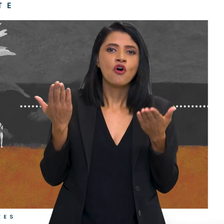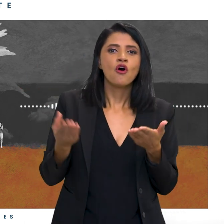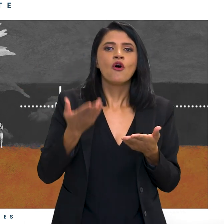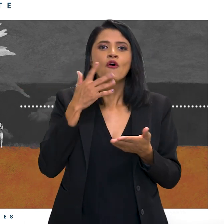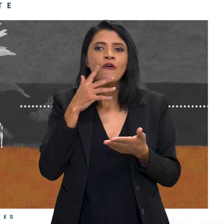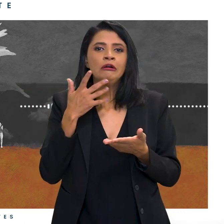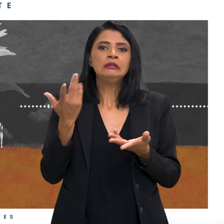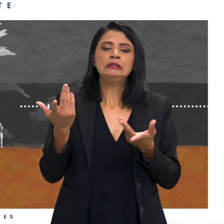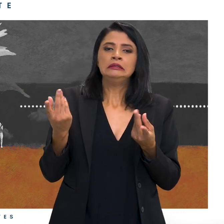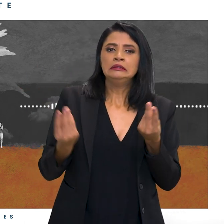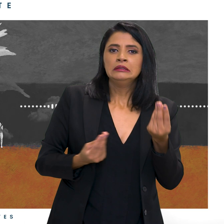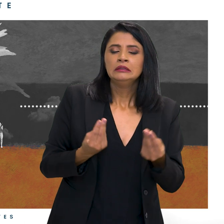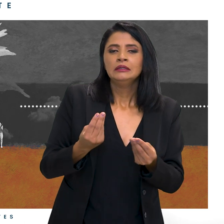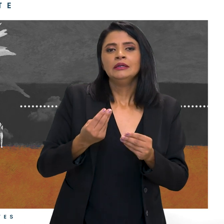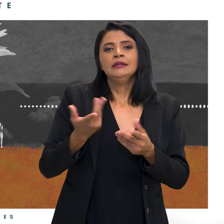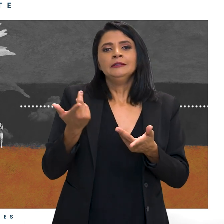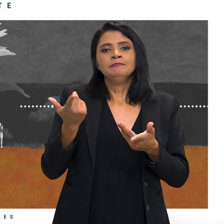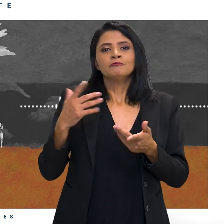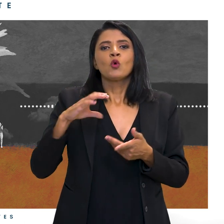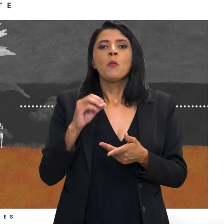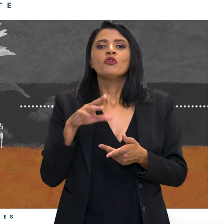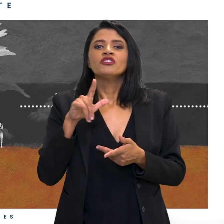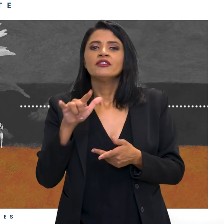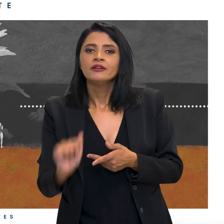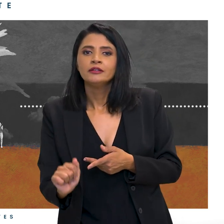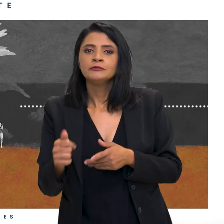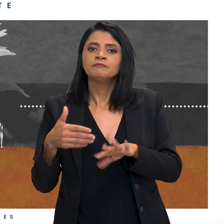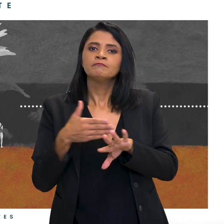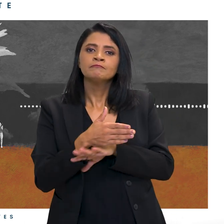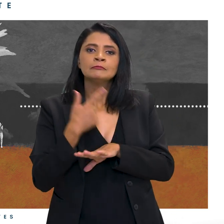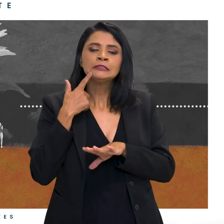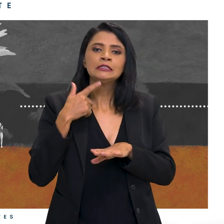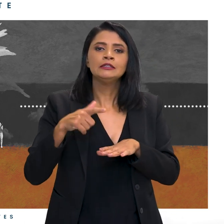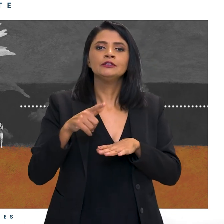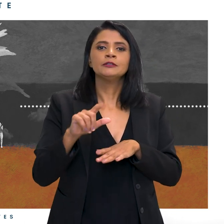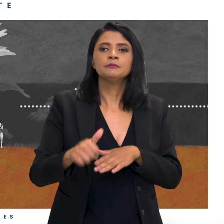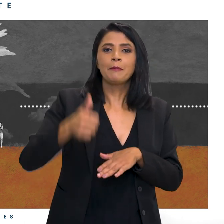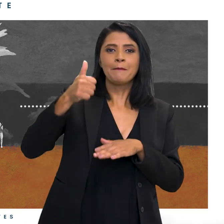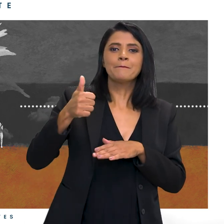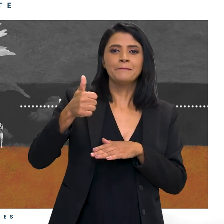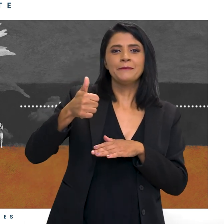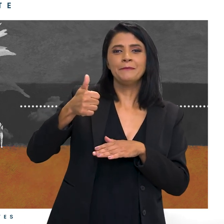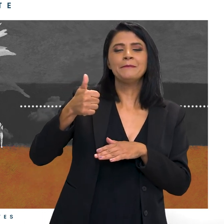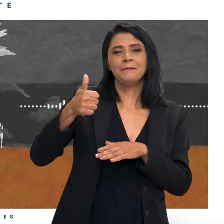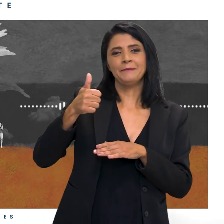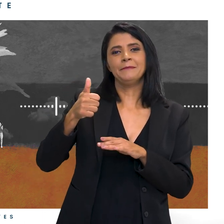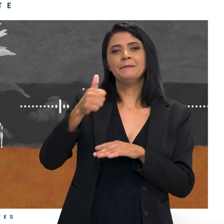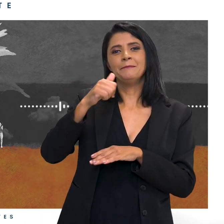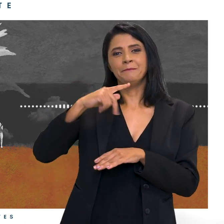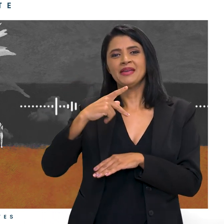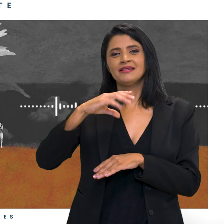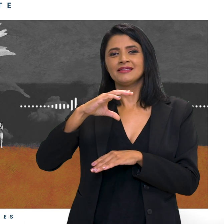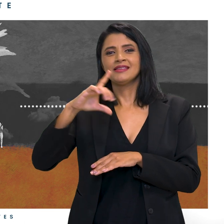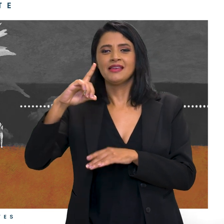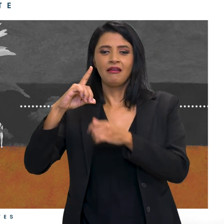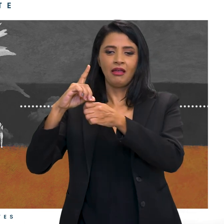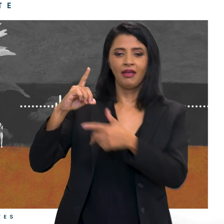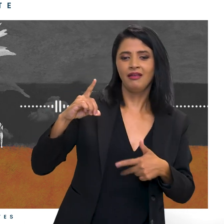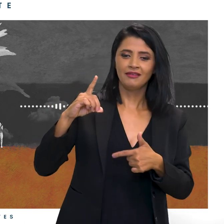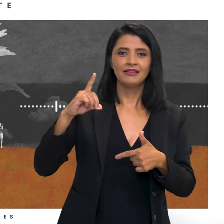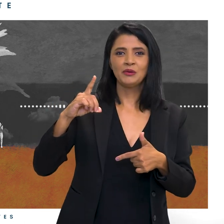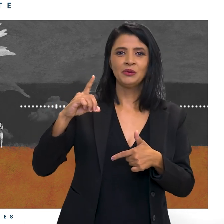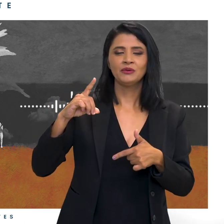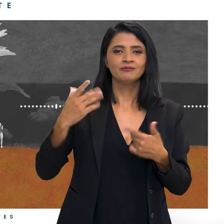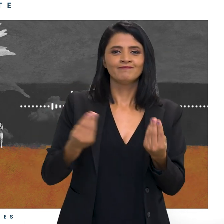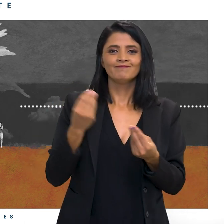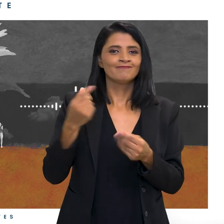promovendo muitas comorbidades, a gente entra embaixo do guarda-chuva do PCD e aí a gente busca tudo